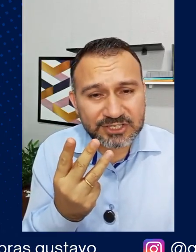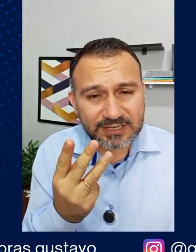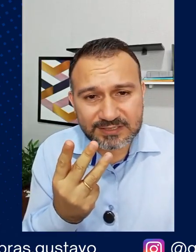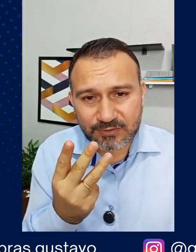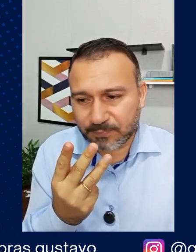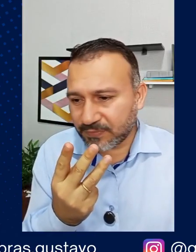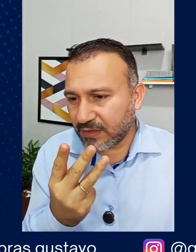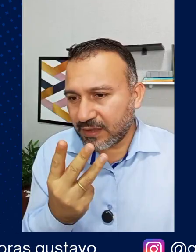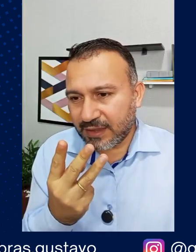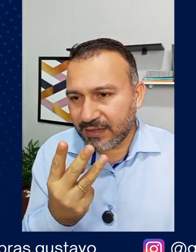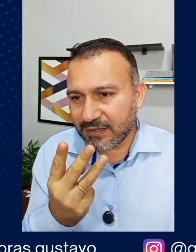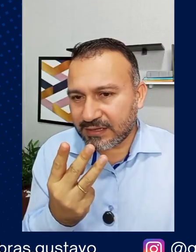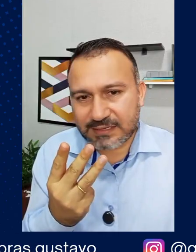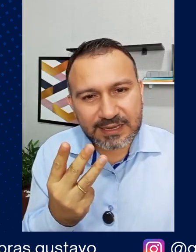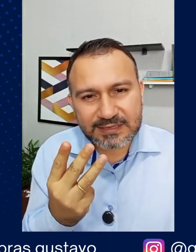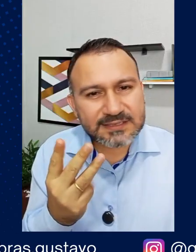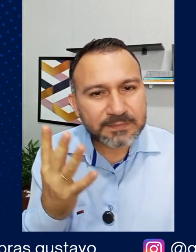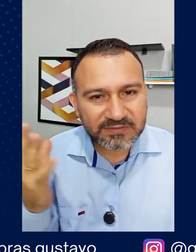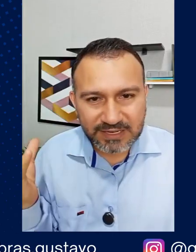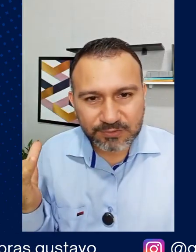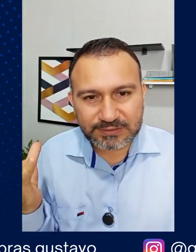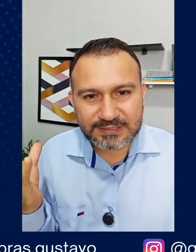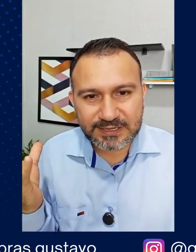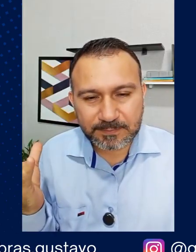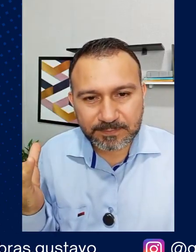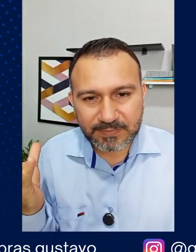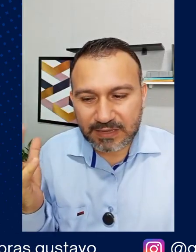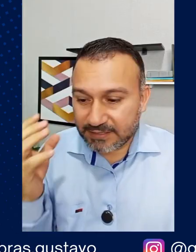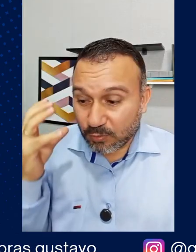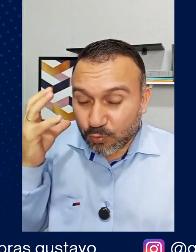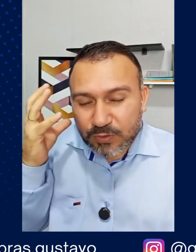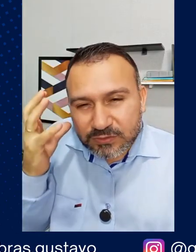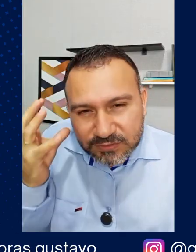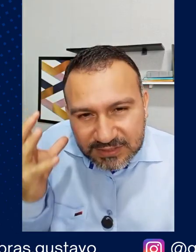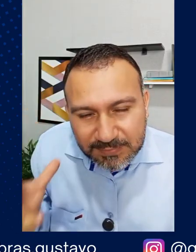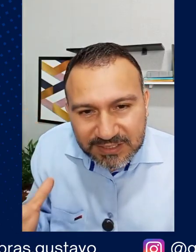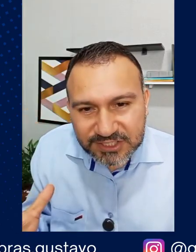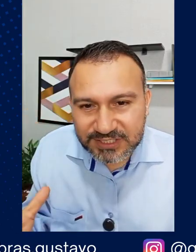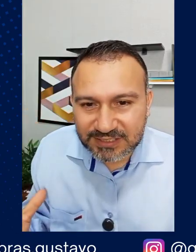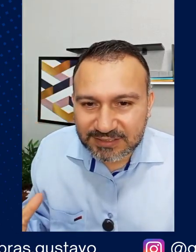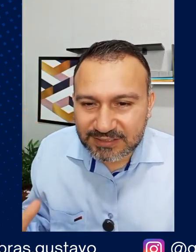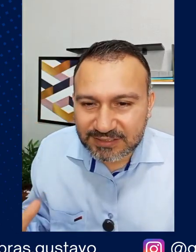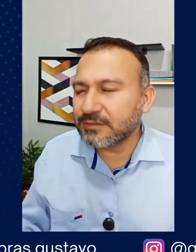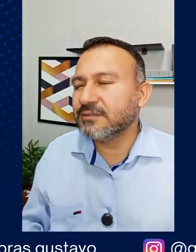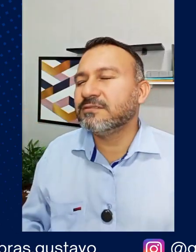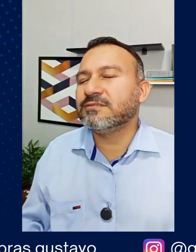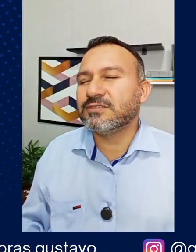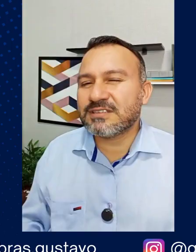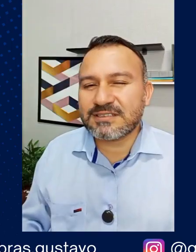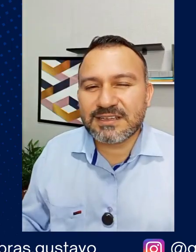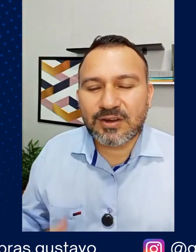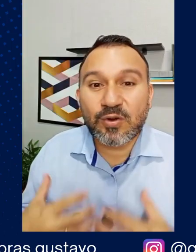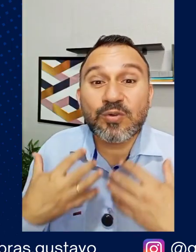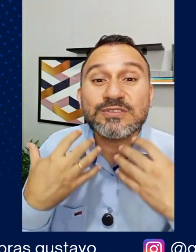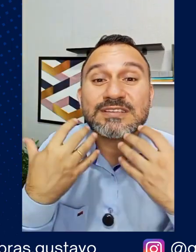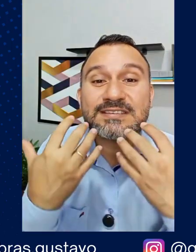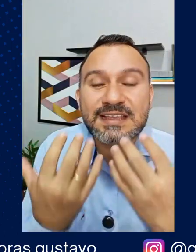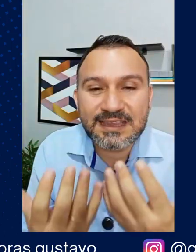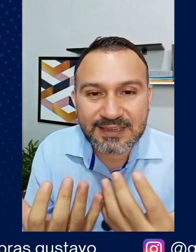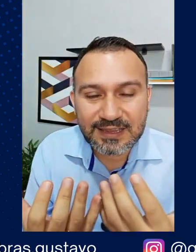A imaginação, ela sempre vai acontecer. Então, quando você imagina aquilo,